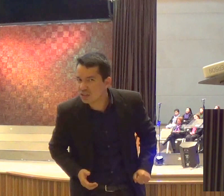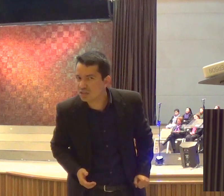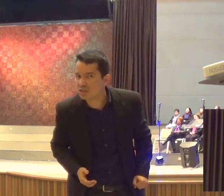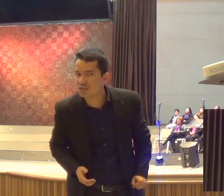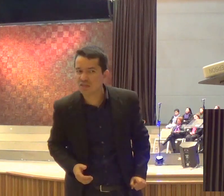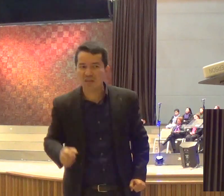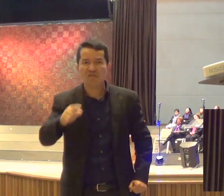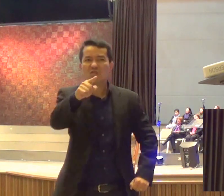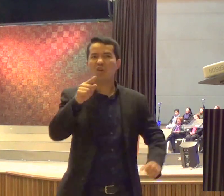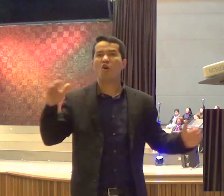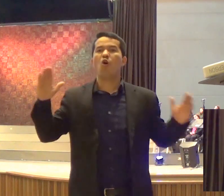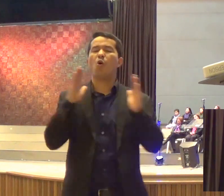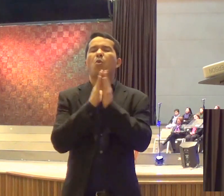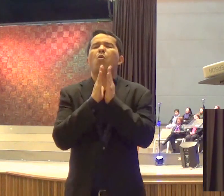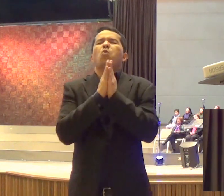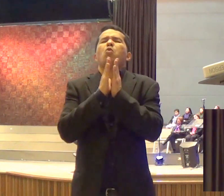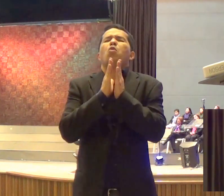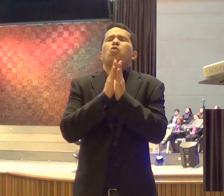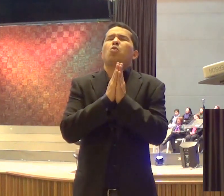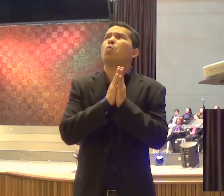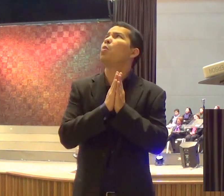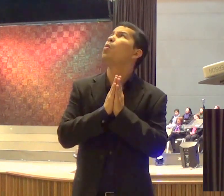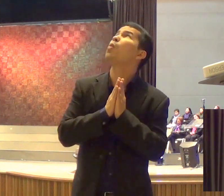você tá orando por um negócio